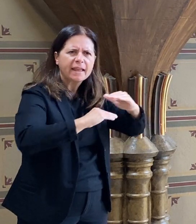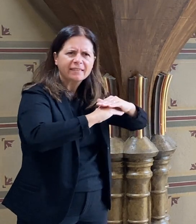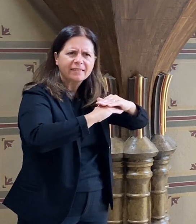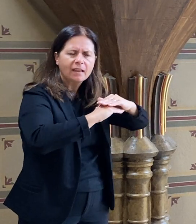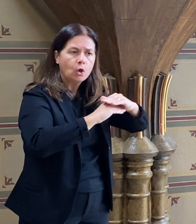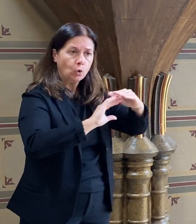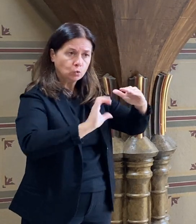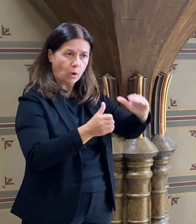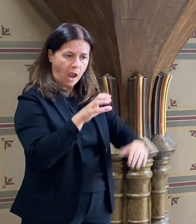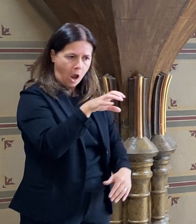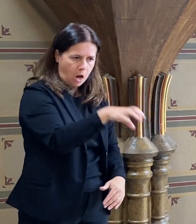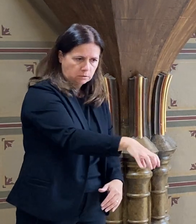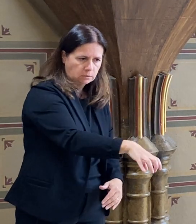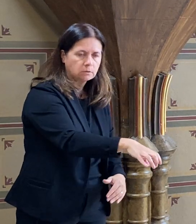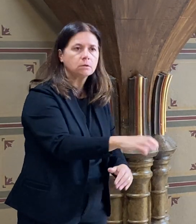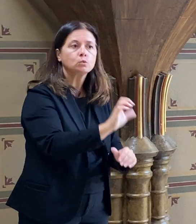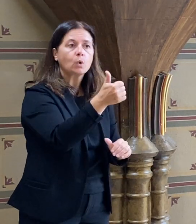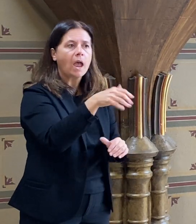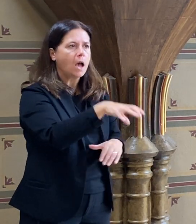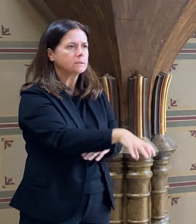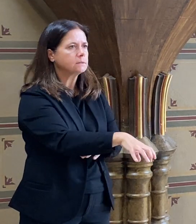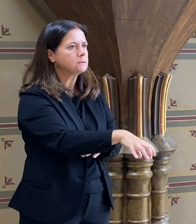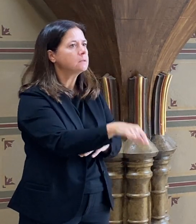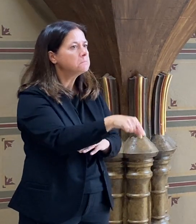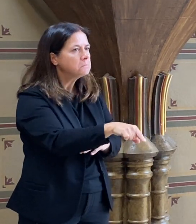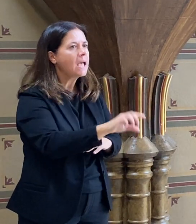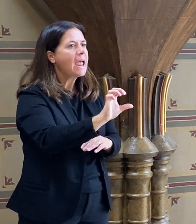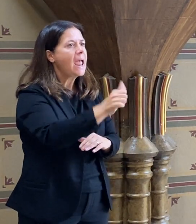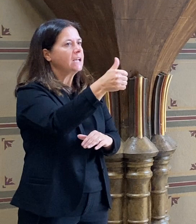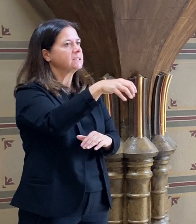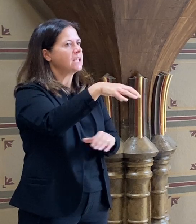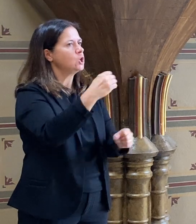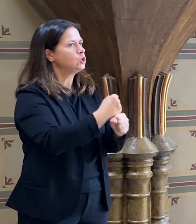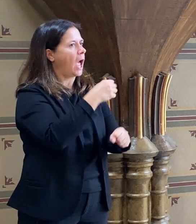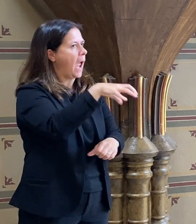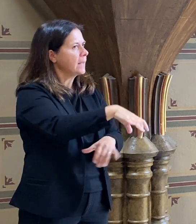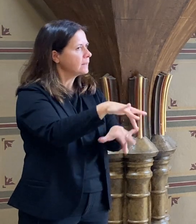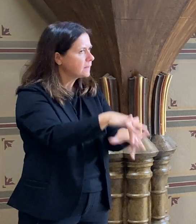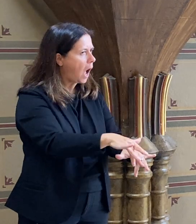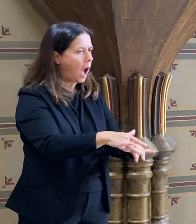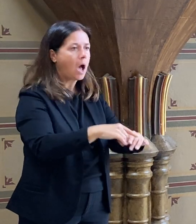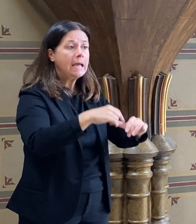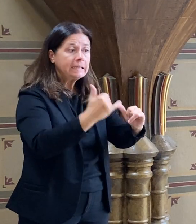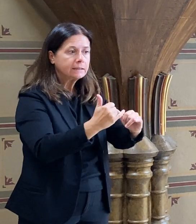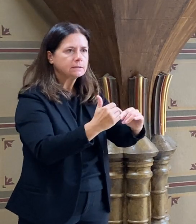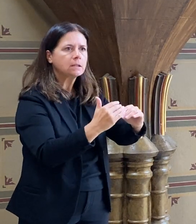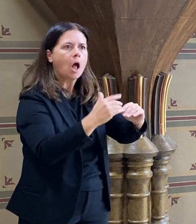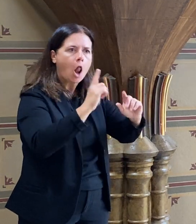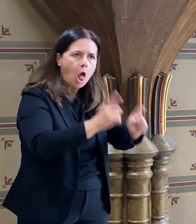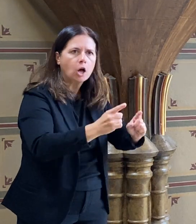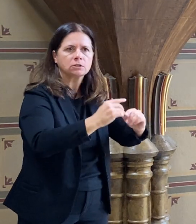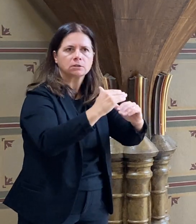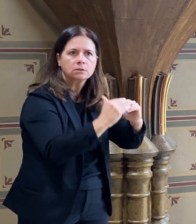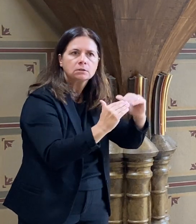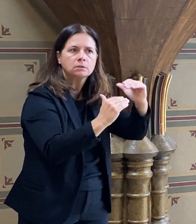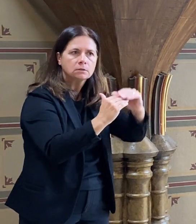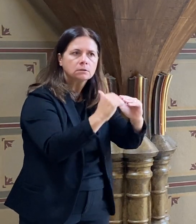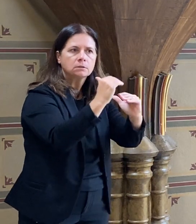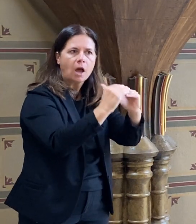Stein, der zuerst gelegt wird, der als erstes da ist und auf dem alles andere